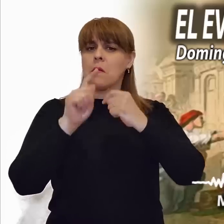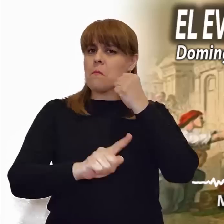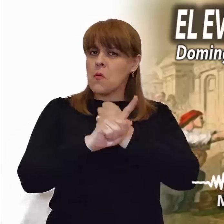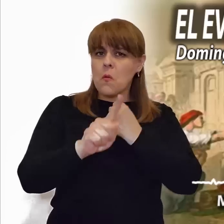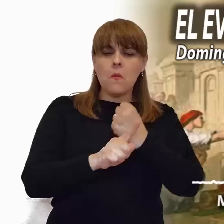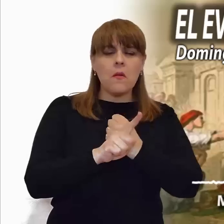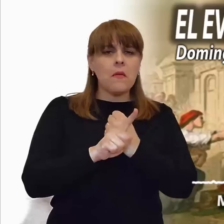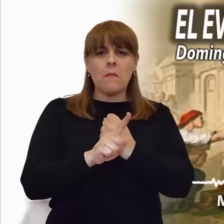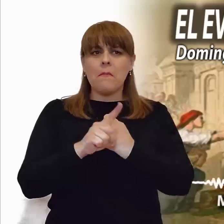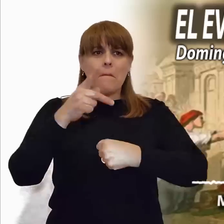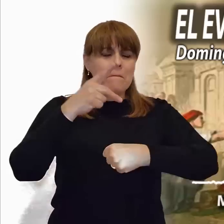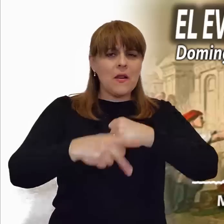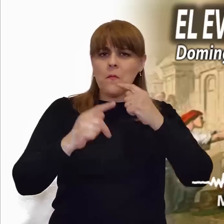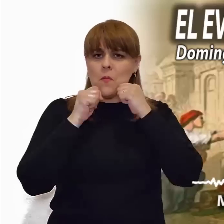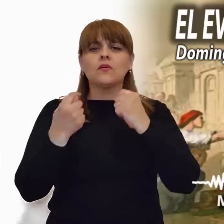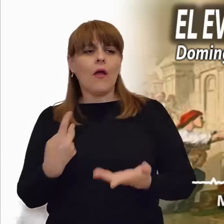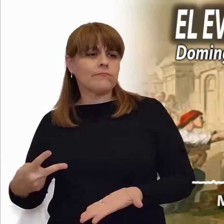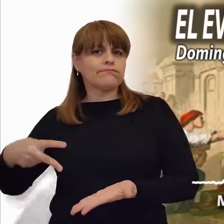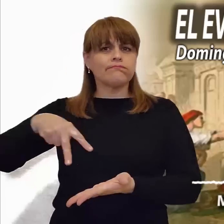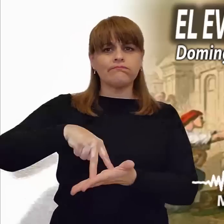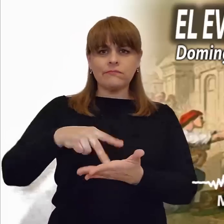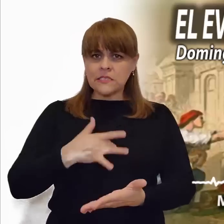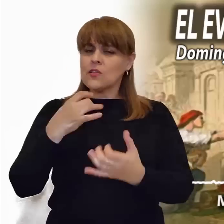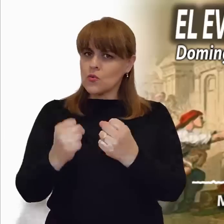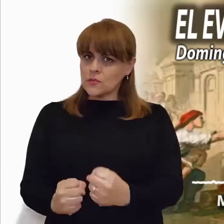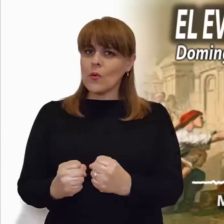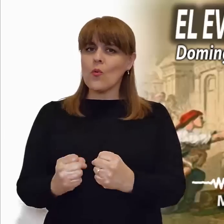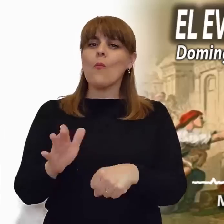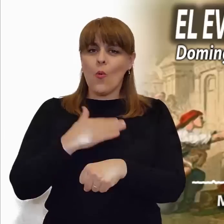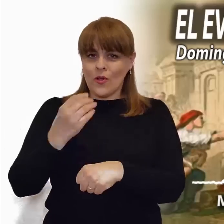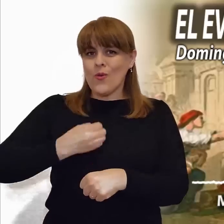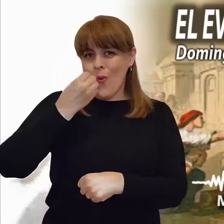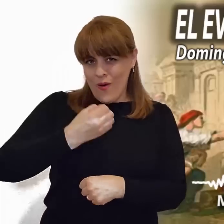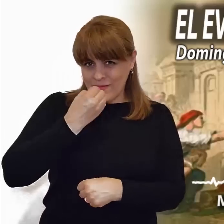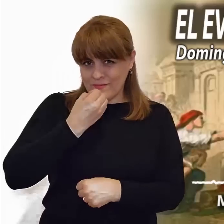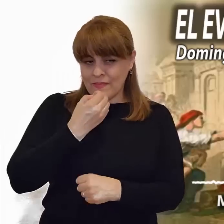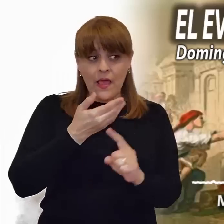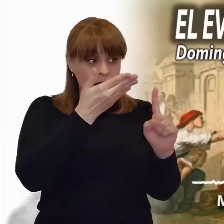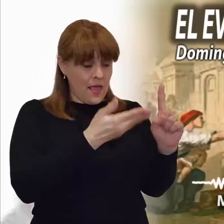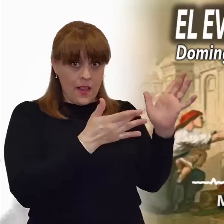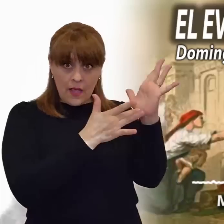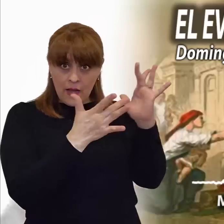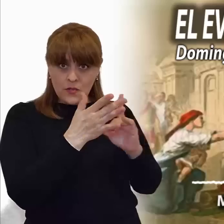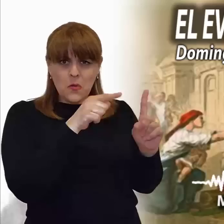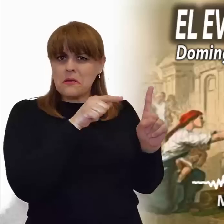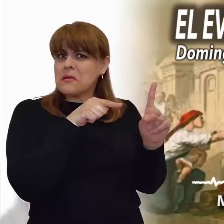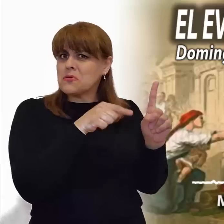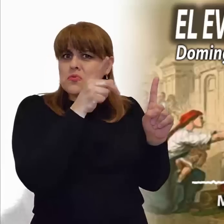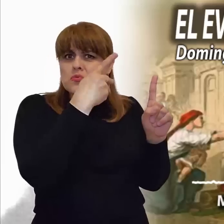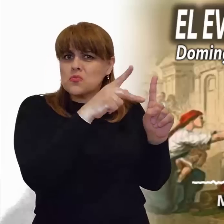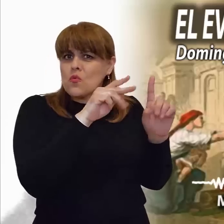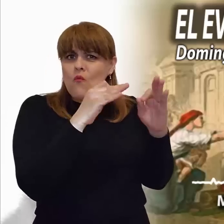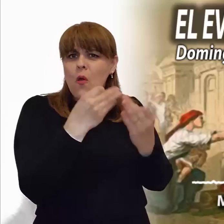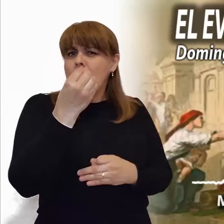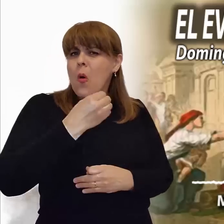nueva seguridad. Jesús es el hombre de la oración permanente. Su